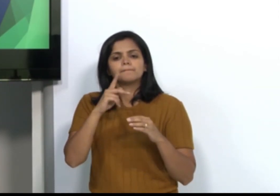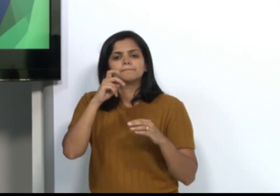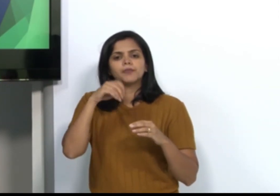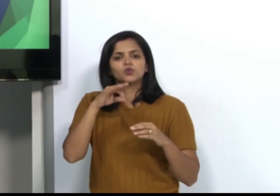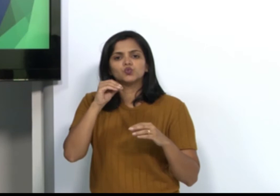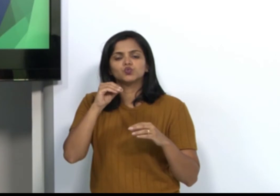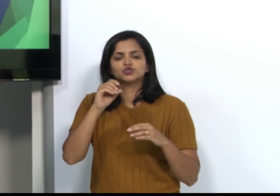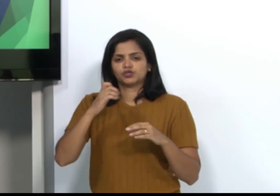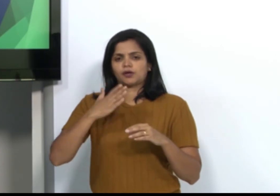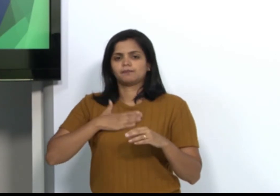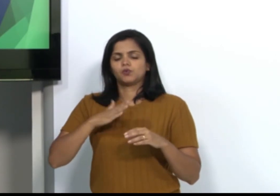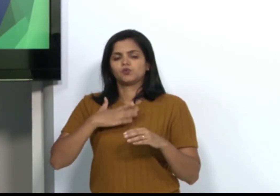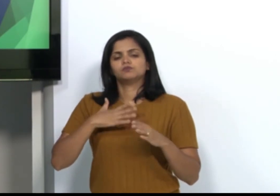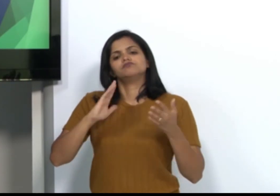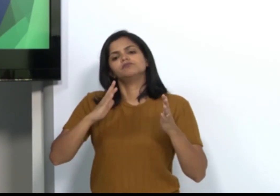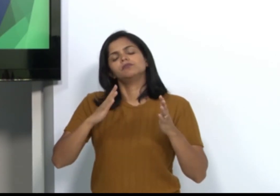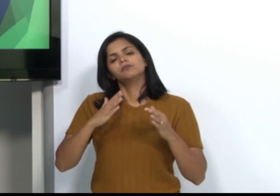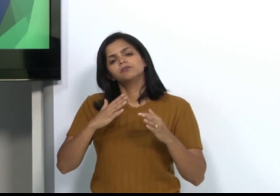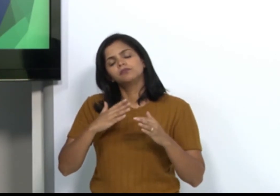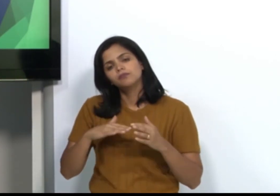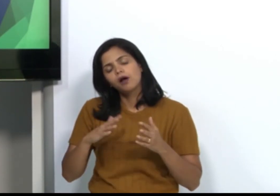a sinalização está tranquila.